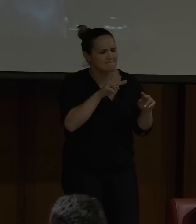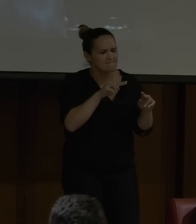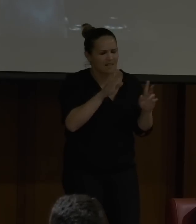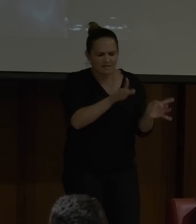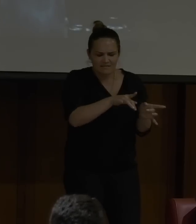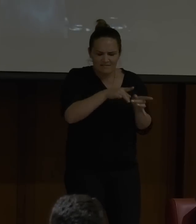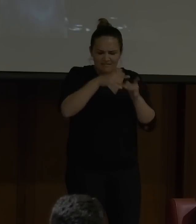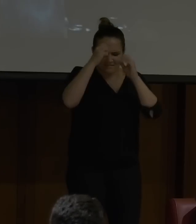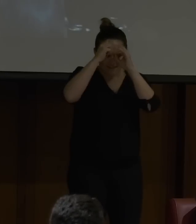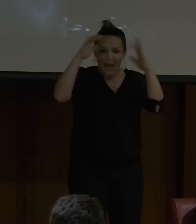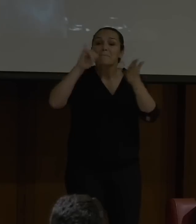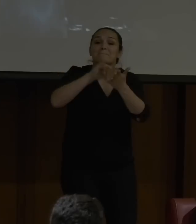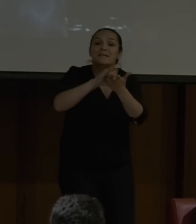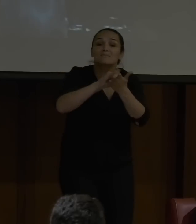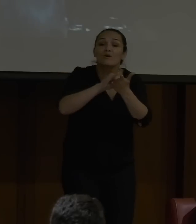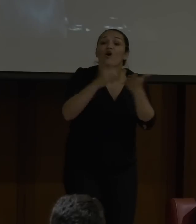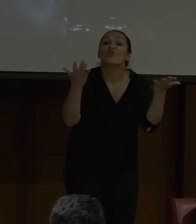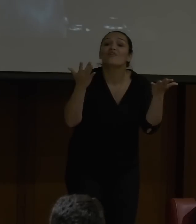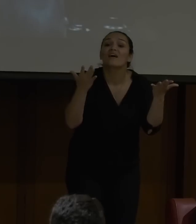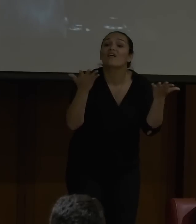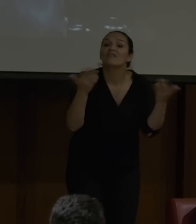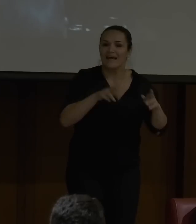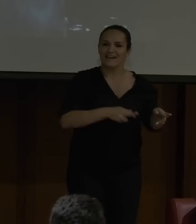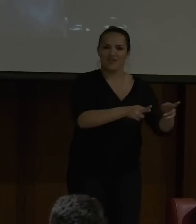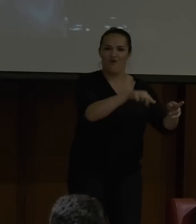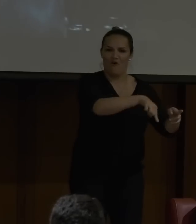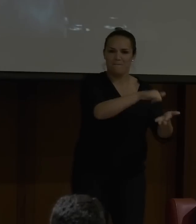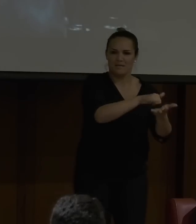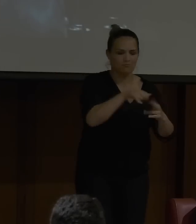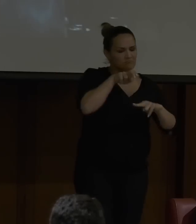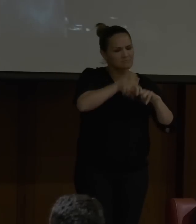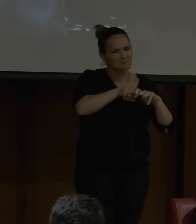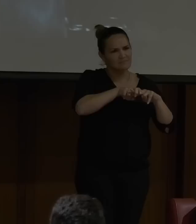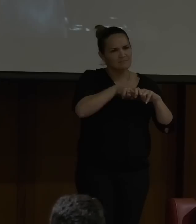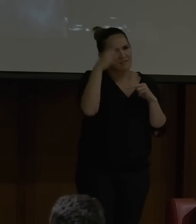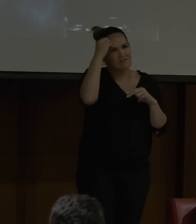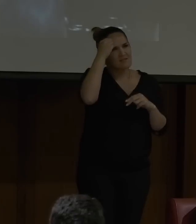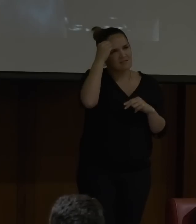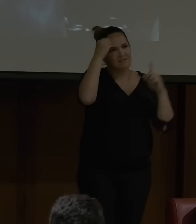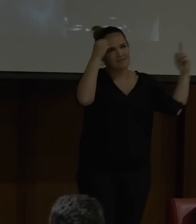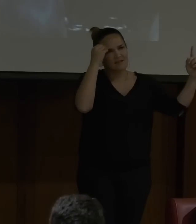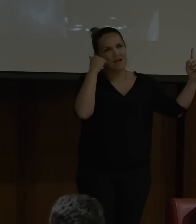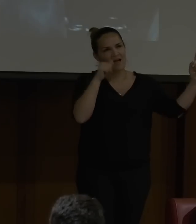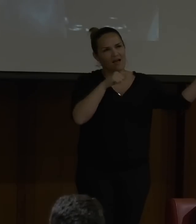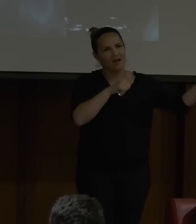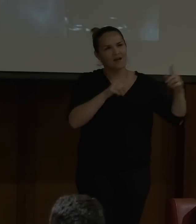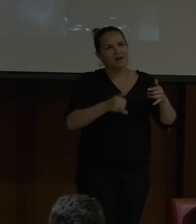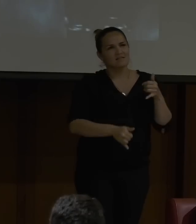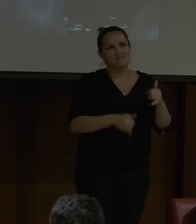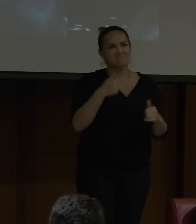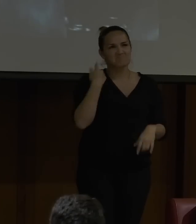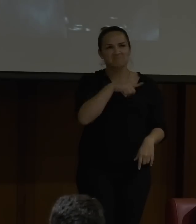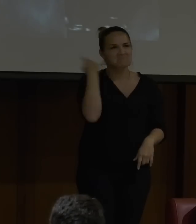llega la inspiración, que estaba precisamente dentro del río, en el río Tocaimo. Él comenzó a pensar en la mujer, caramba, yo no pude